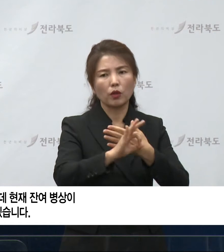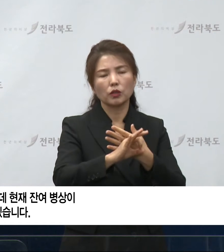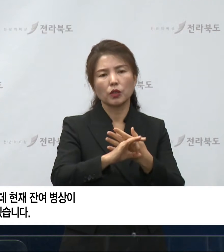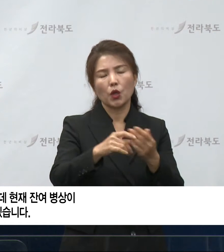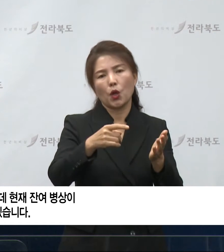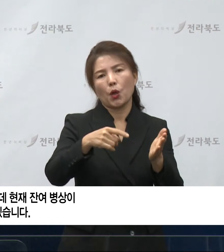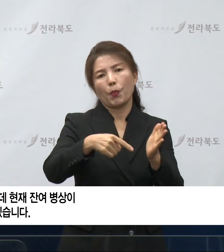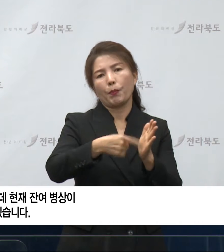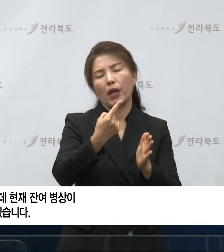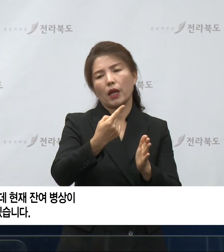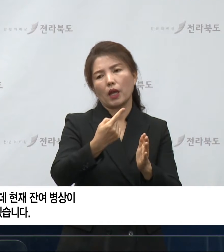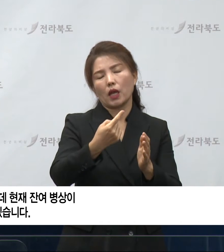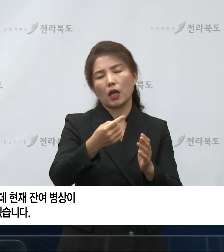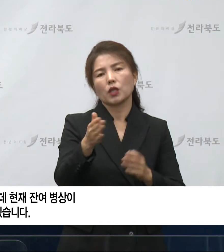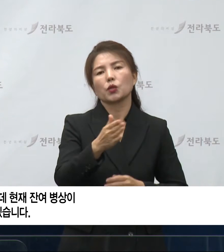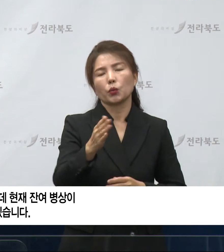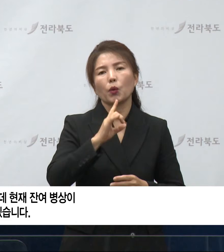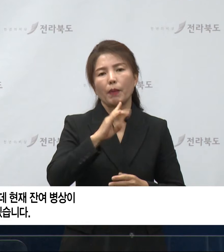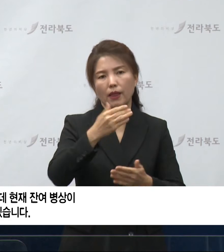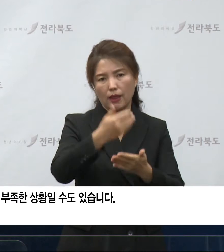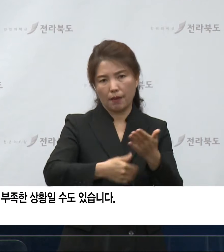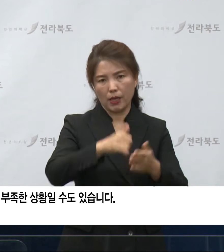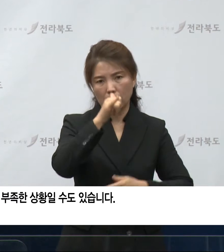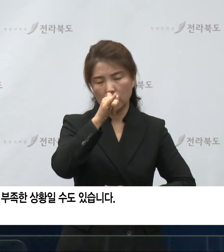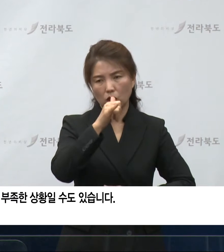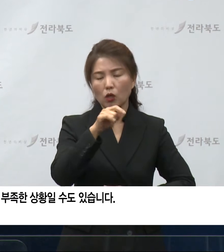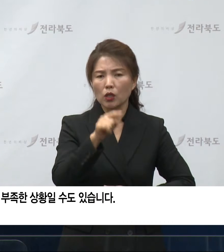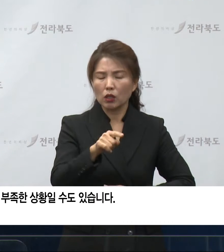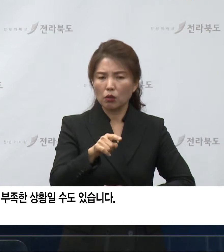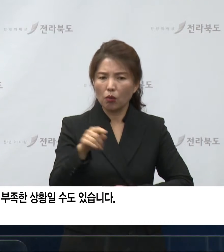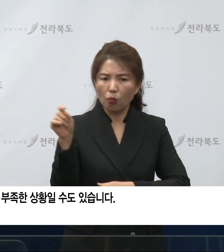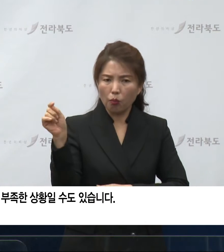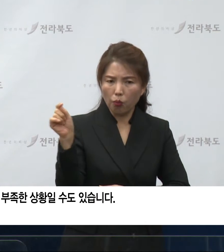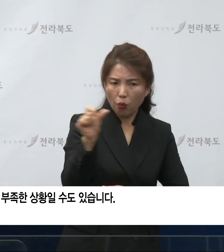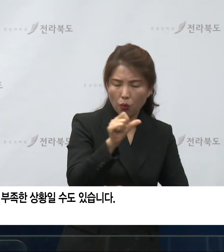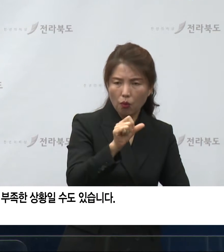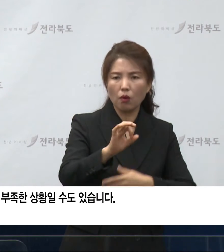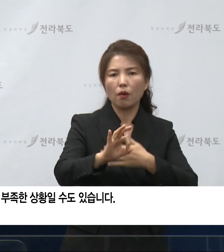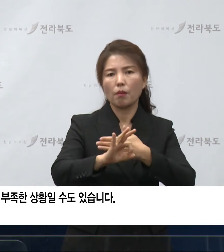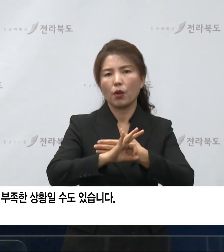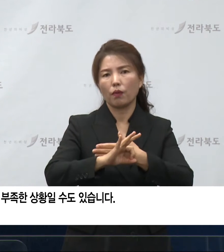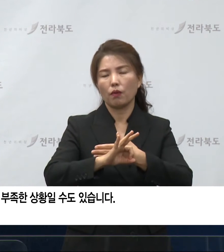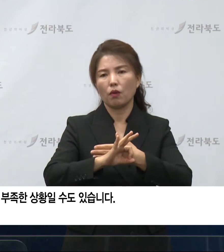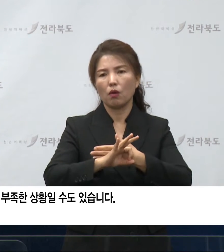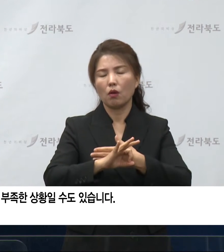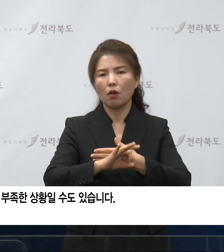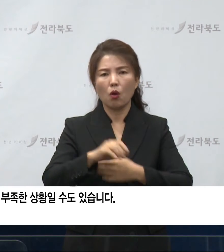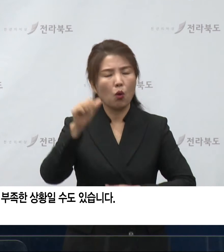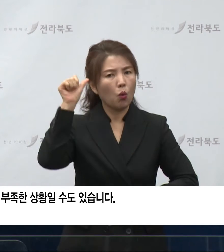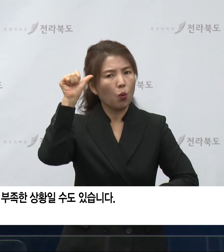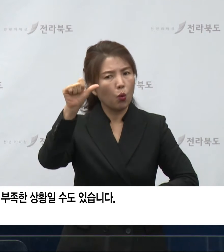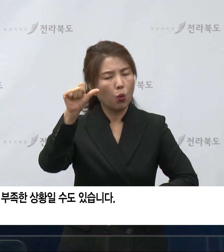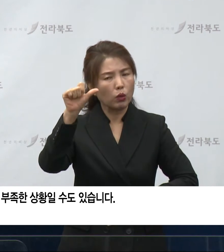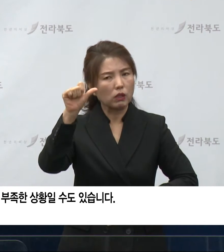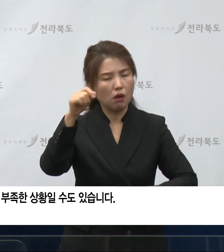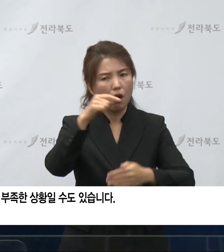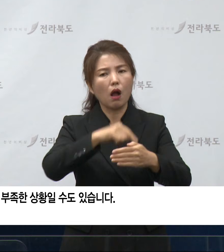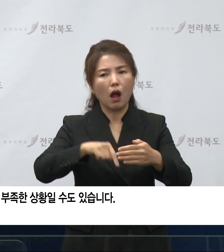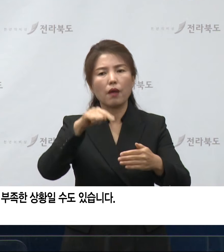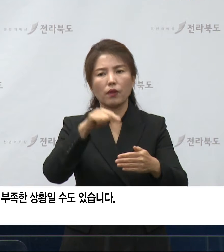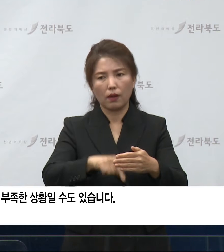100여 병상 정도 남아 있습니다. 이런 속도라면 뭐 5일 이내에